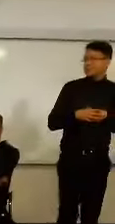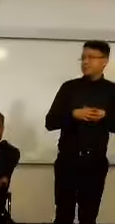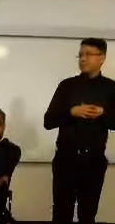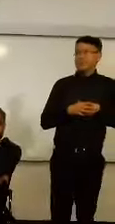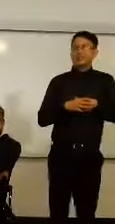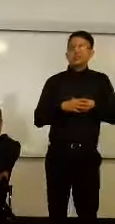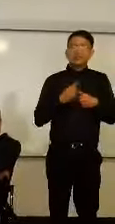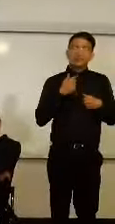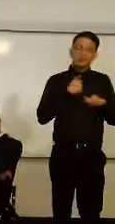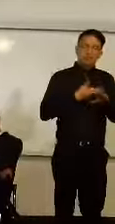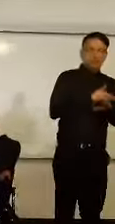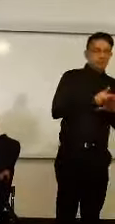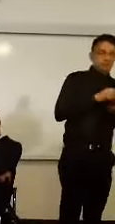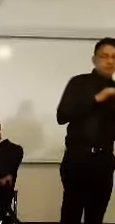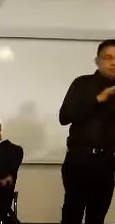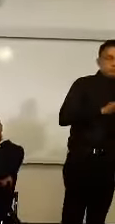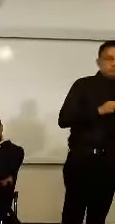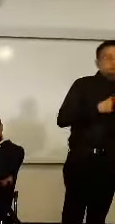Se le viene la respuesta.